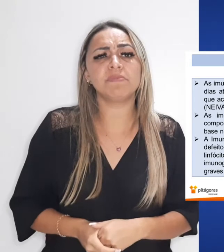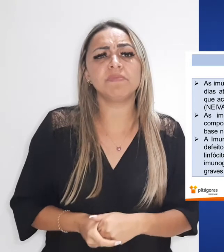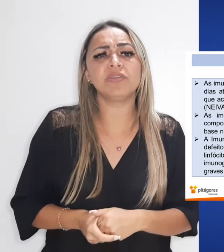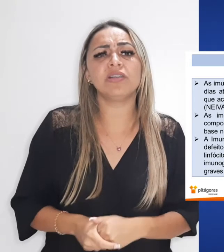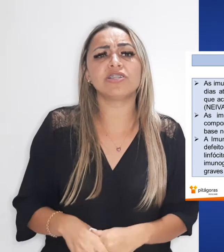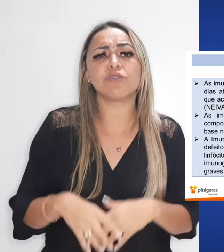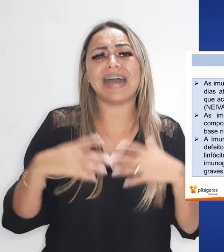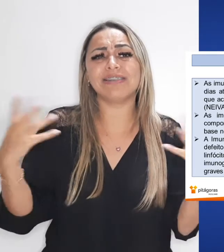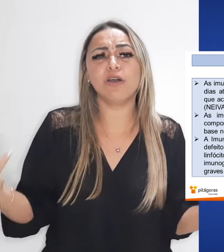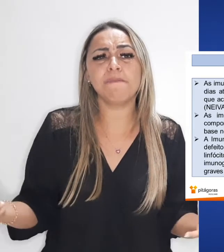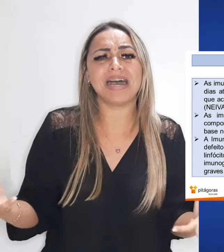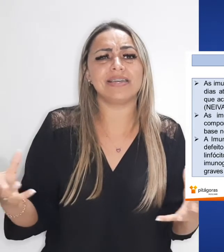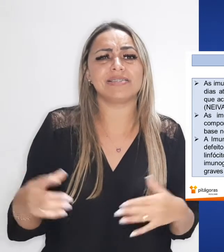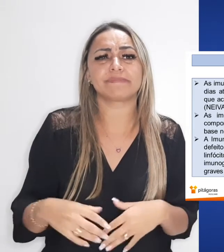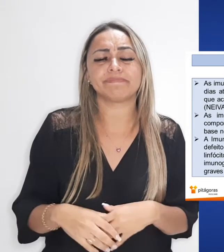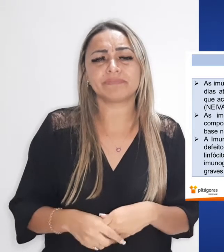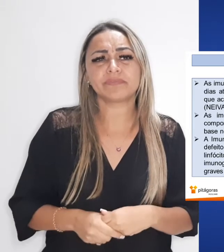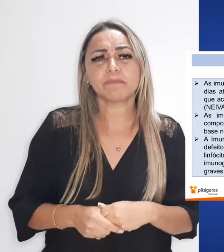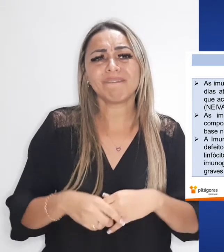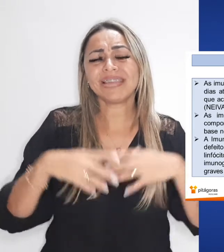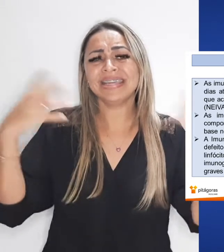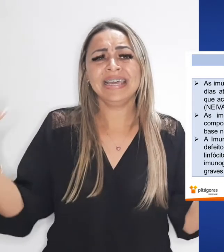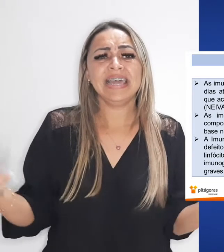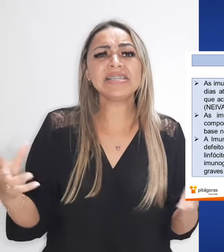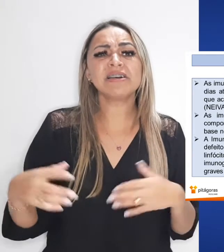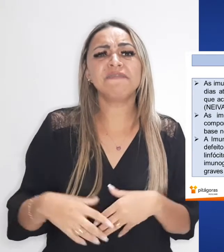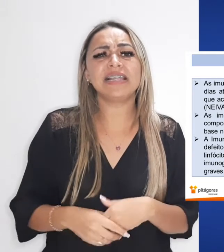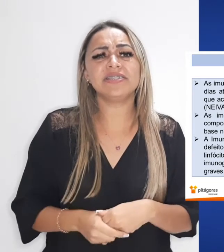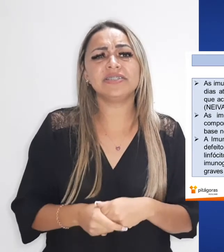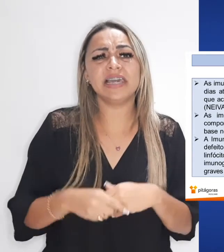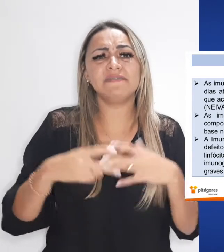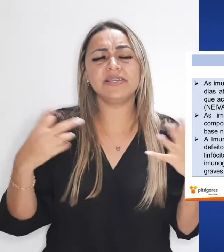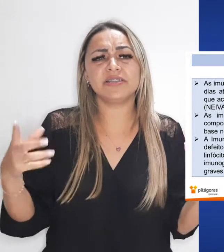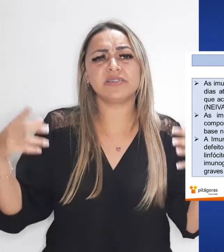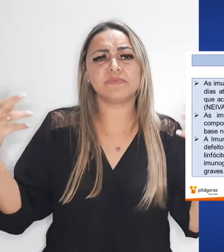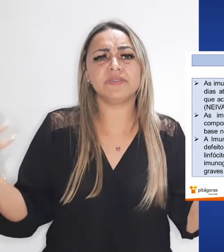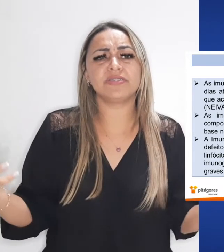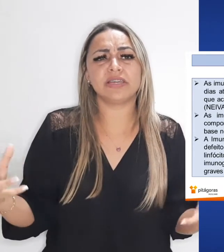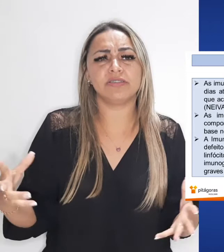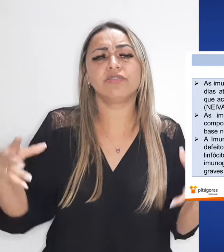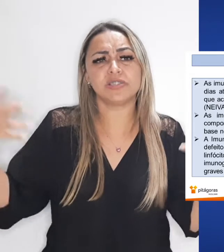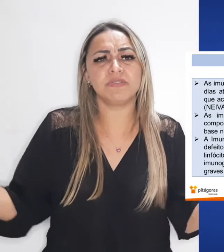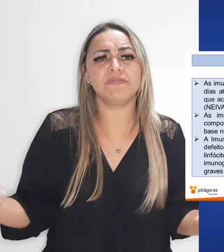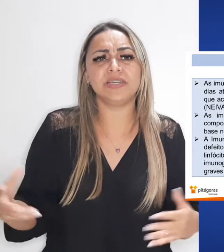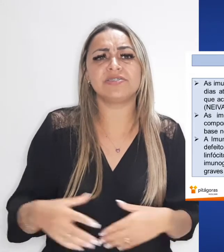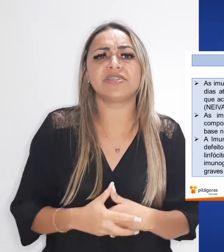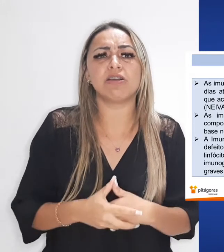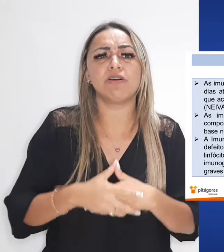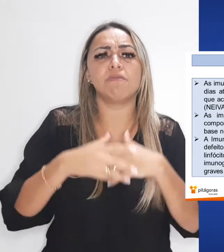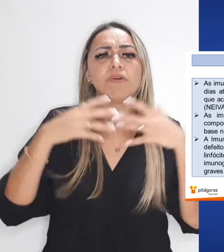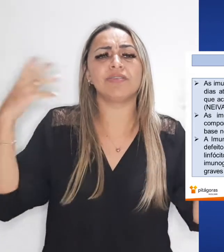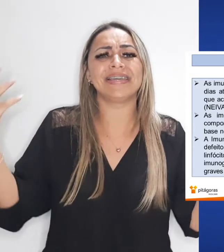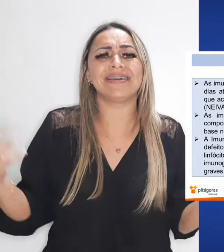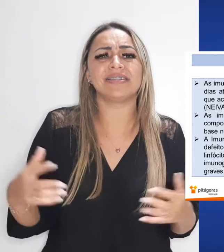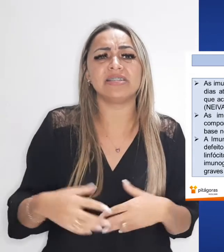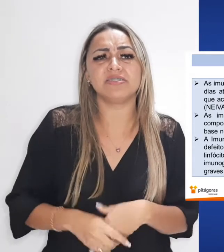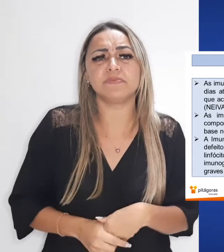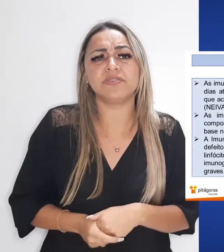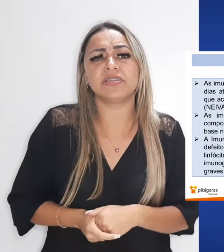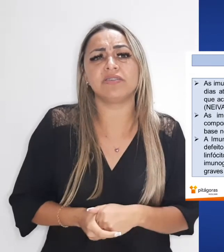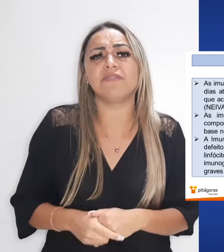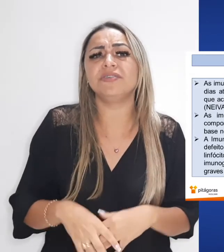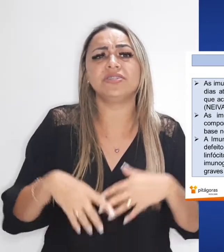do sistema imunológico anormais. Essa fala de Neiva e Dias 2020 já corrobora o que